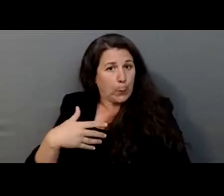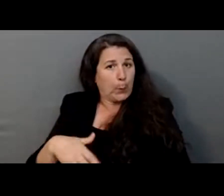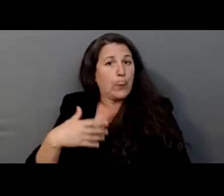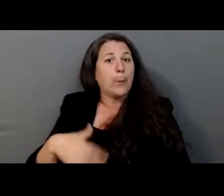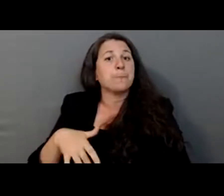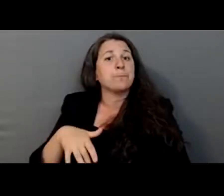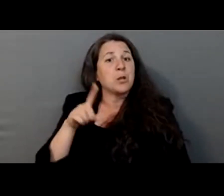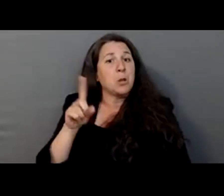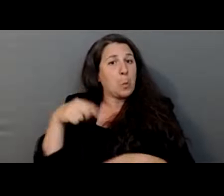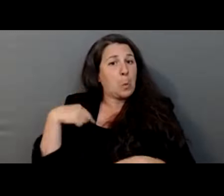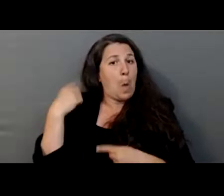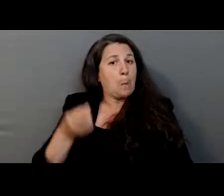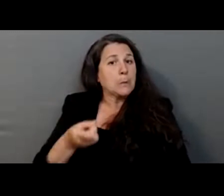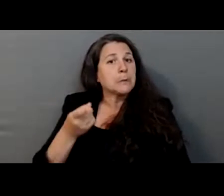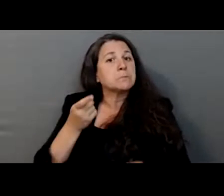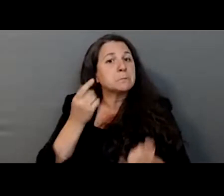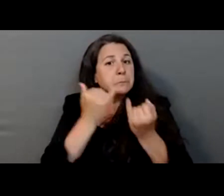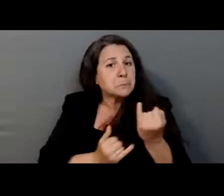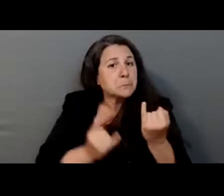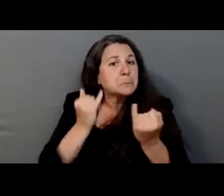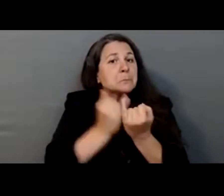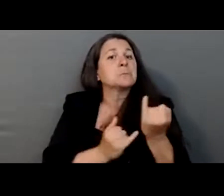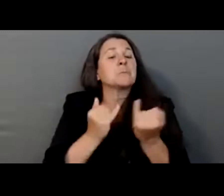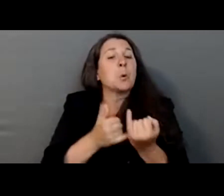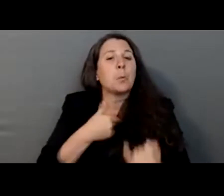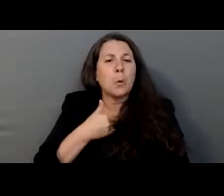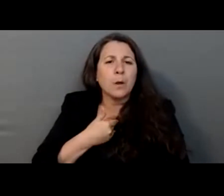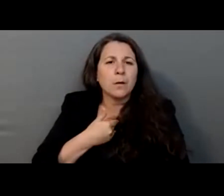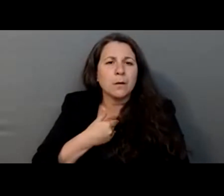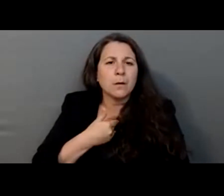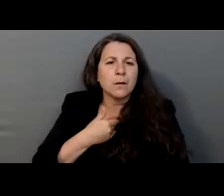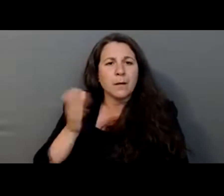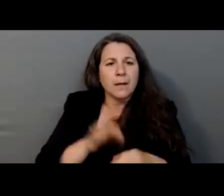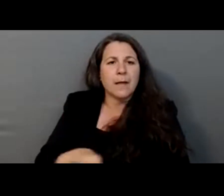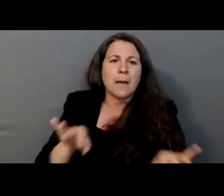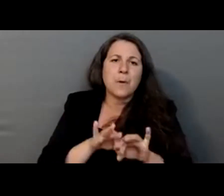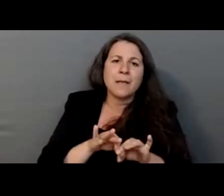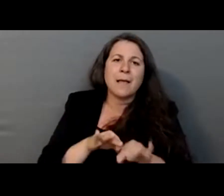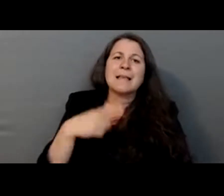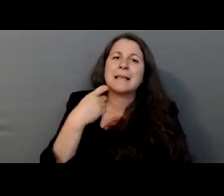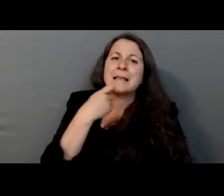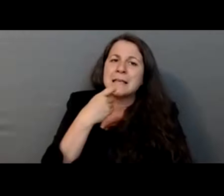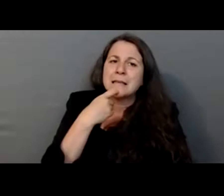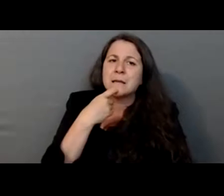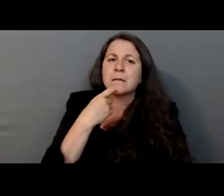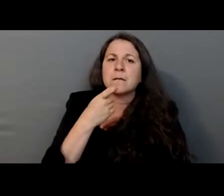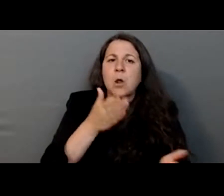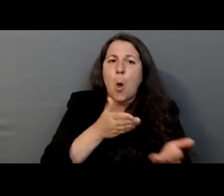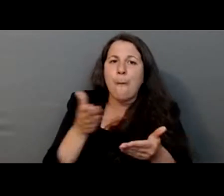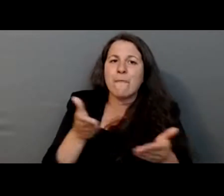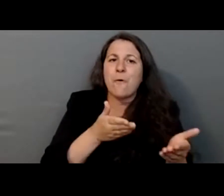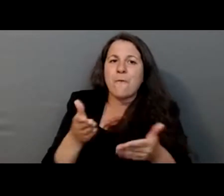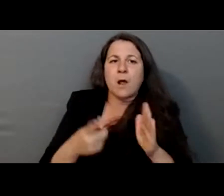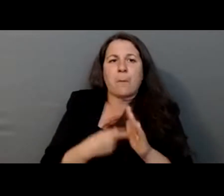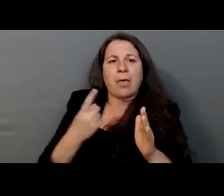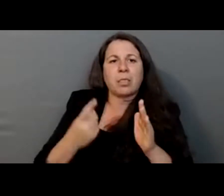bâti dans les dernières années parce que c'est important de réaliser aussi quelles femmes et quelles personnes se font offrir à répétition cette aide